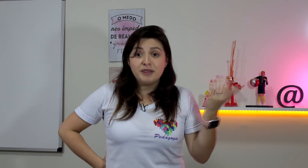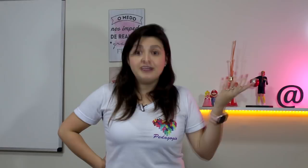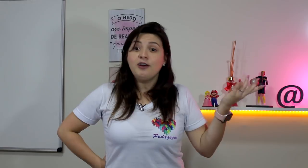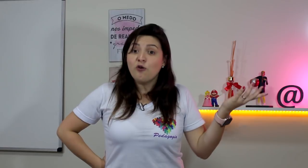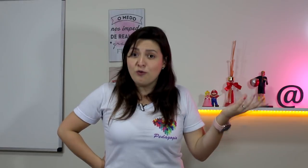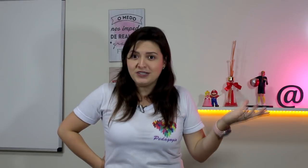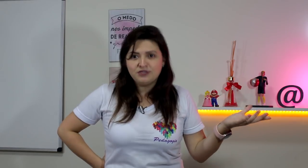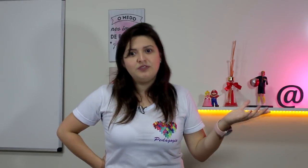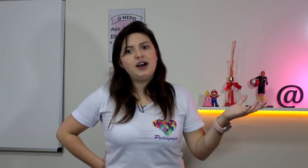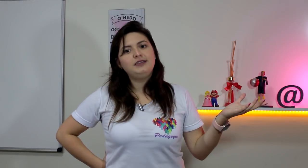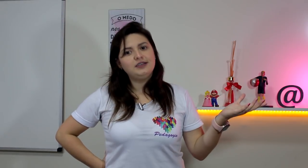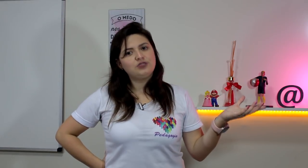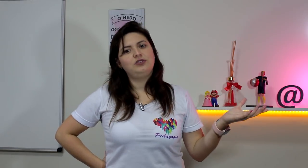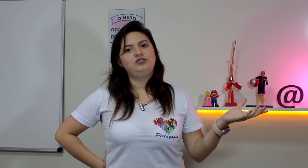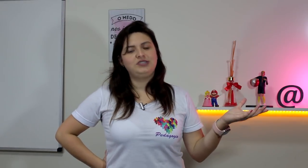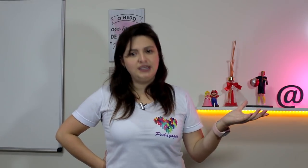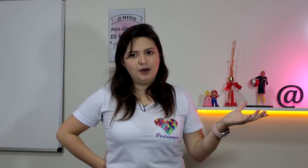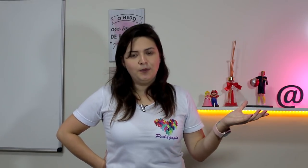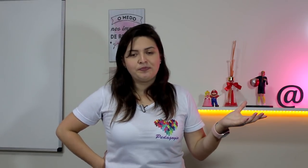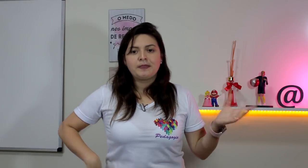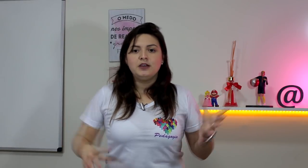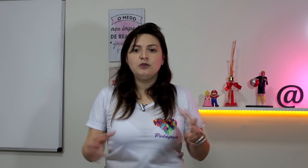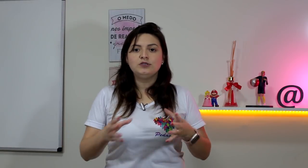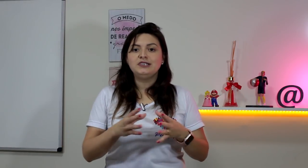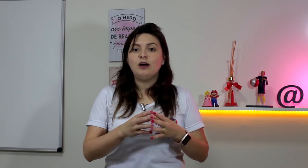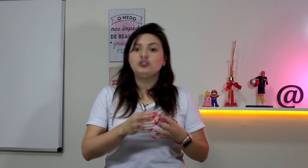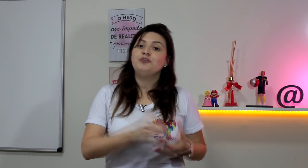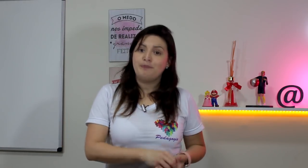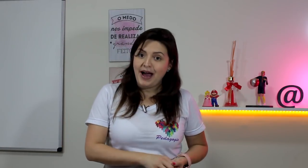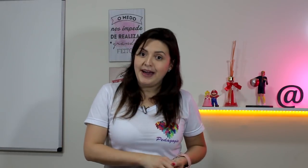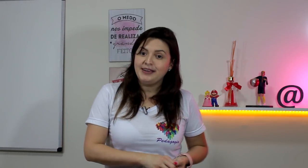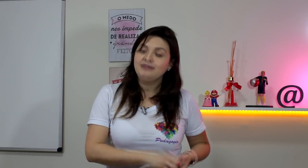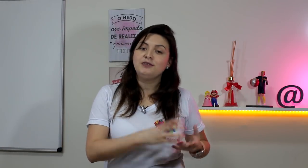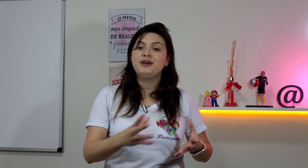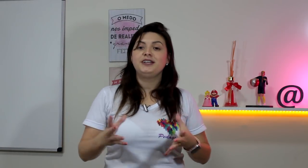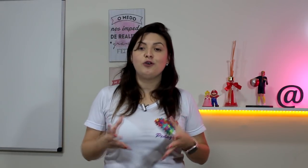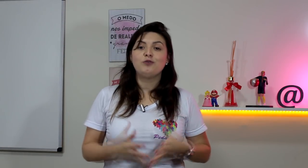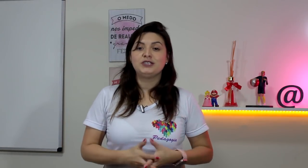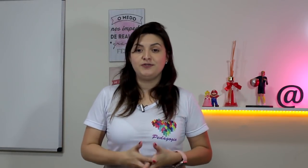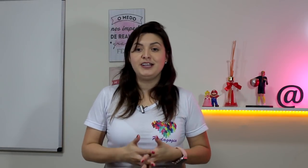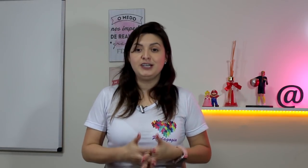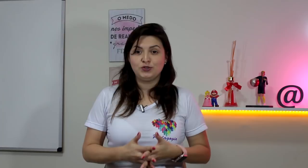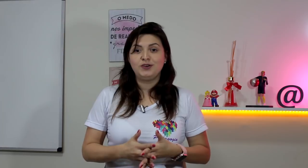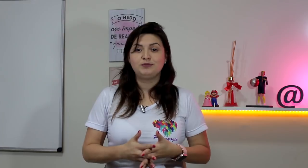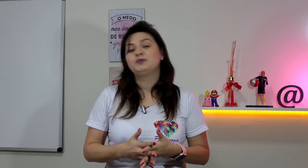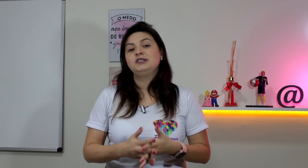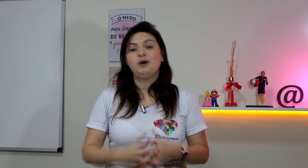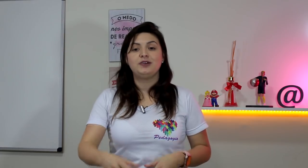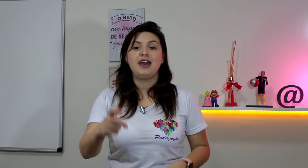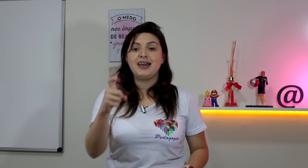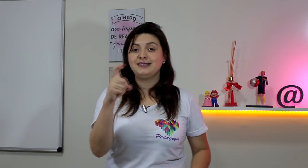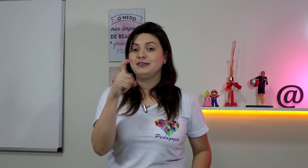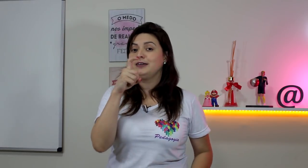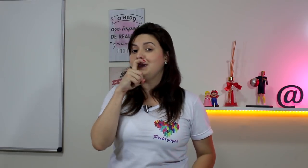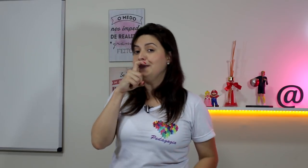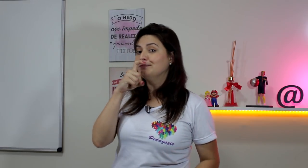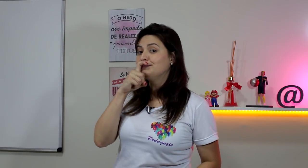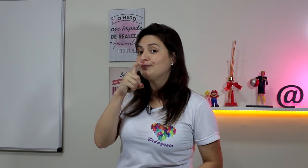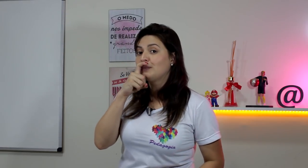tem algumas variações de sinal. E o sinal de pai também tem algumas variações para o sinal, que é esse daqui,